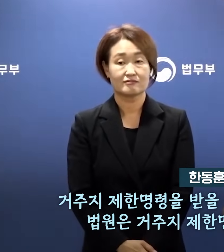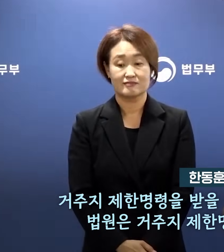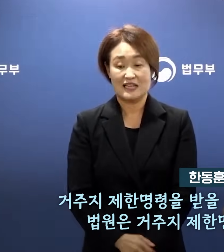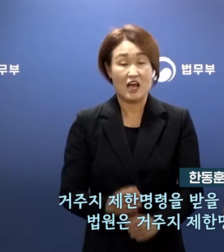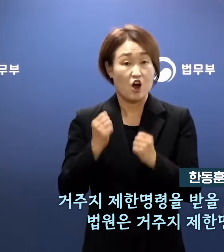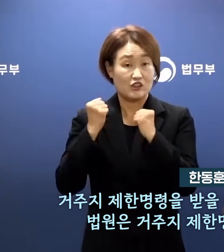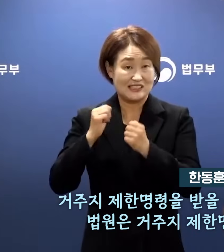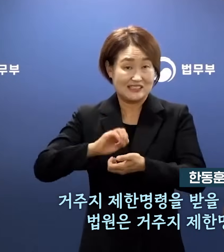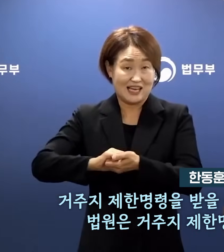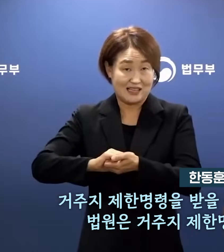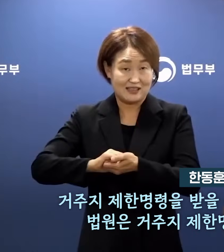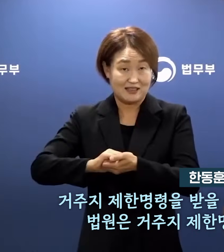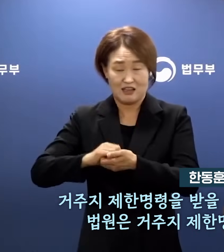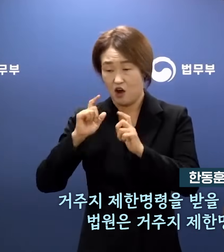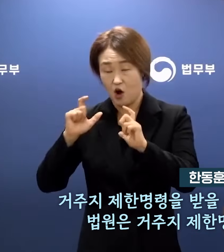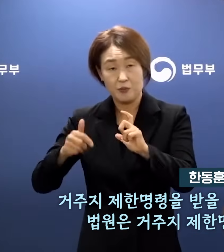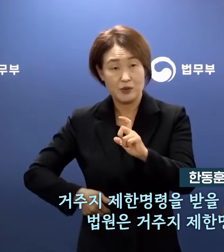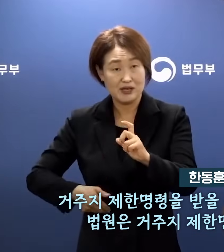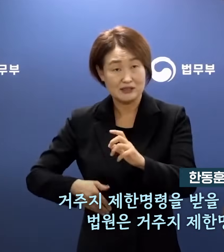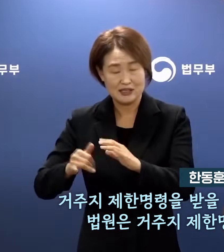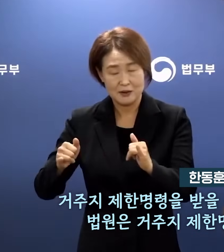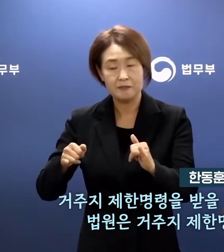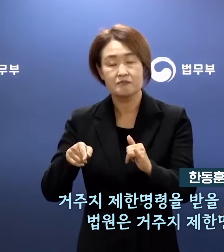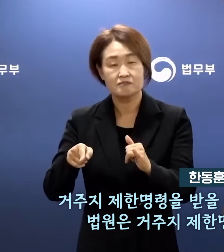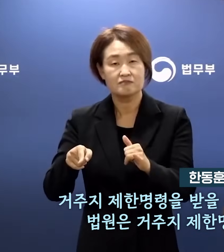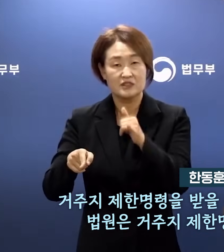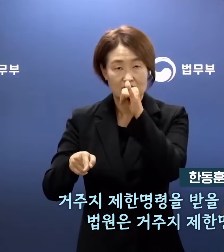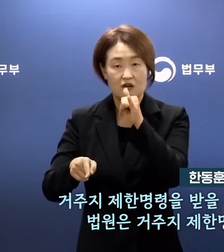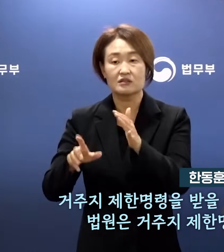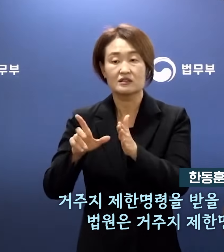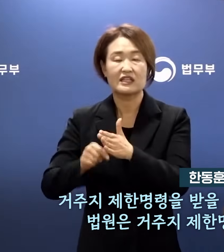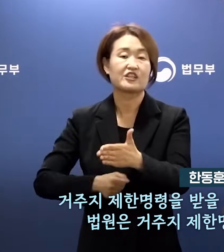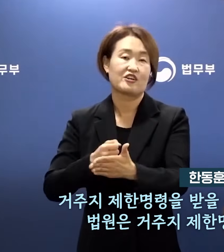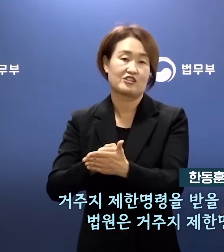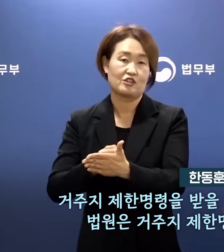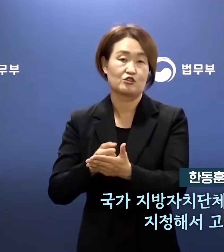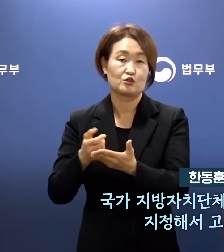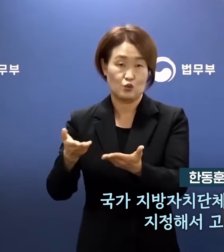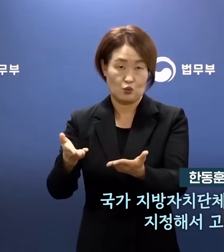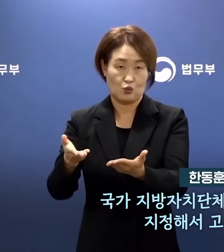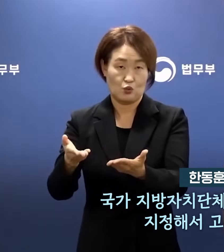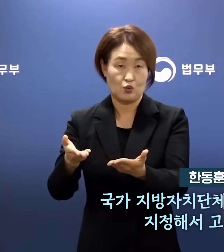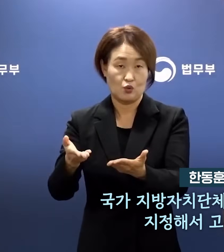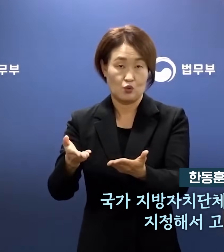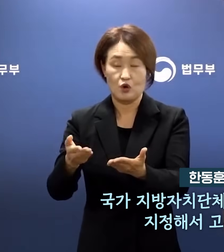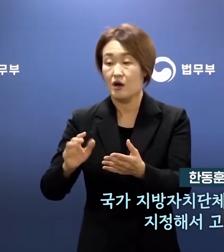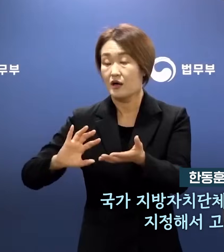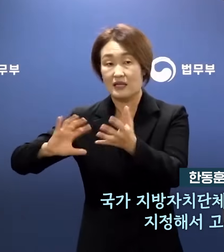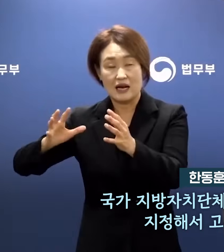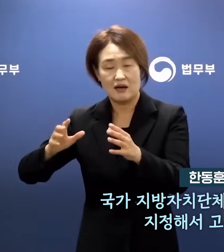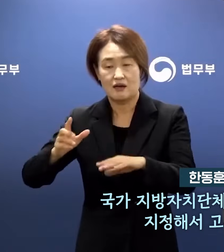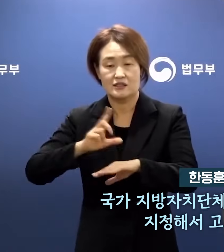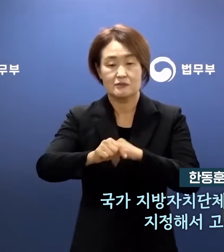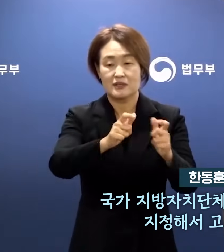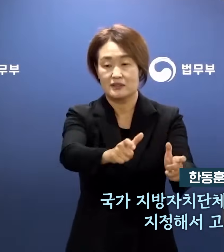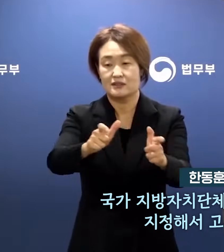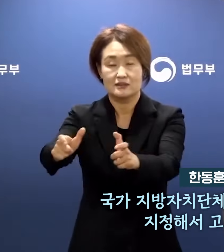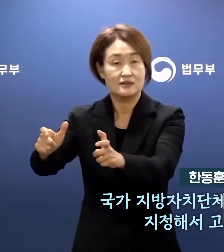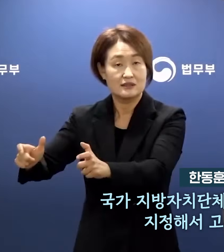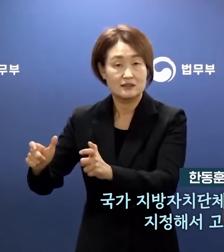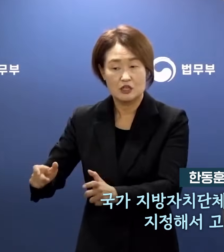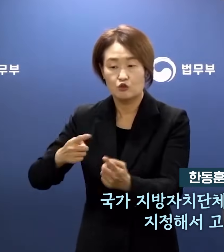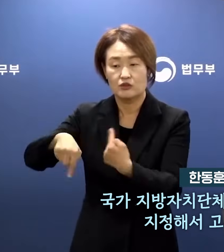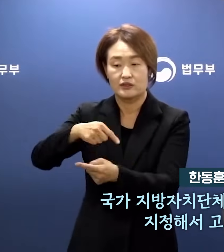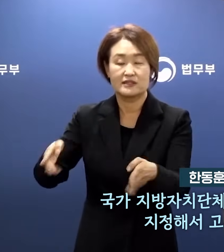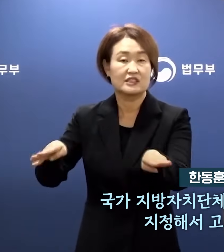거주지 제한 명령을 받을 필요가 있다고 인정되는 경우 법원은 거주지 제한 명령을 결정하면서 거주지를 국가, 지방자치단체 등이